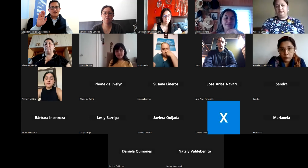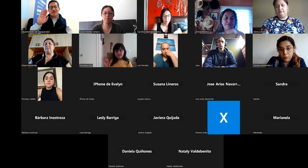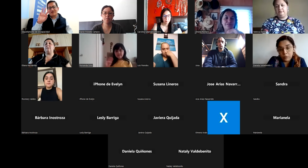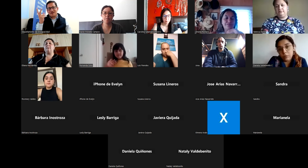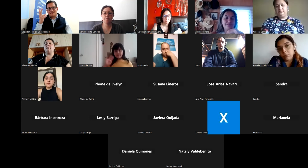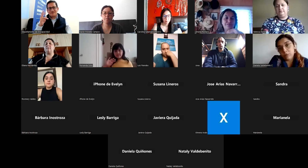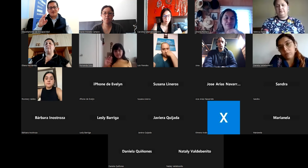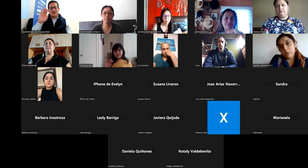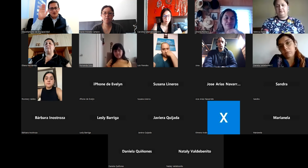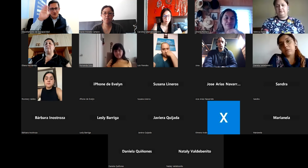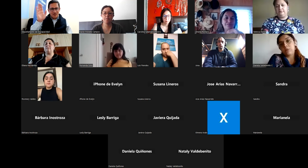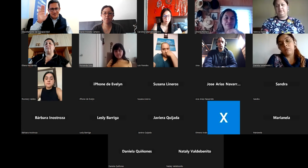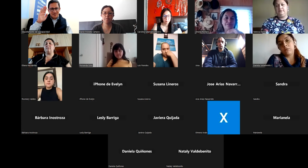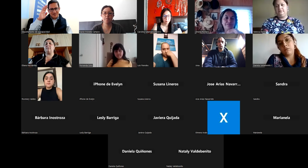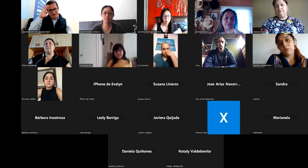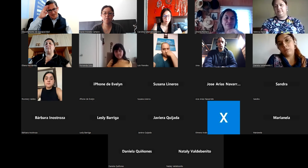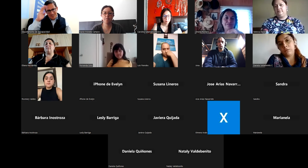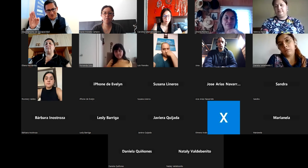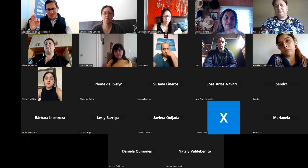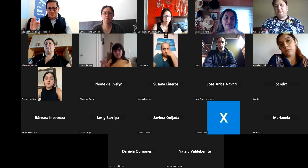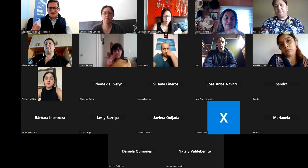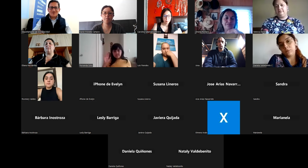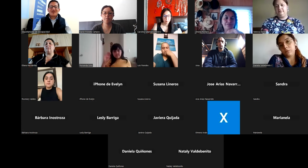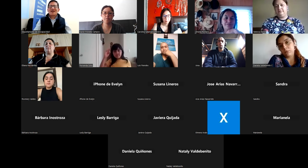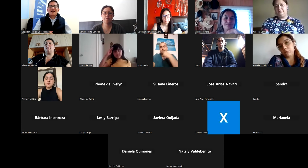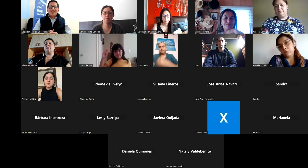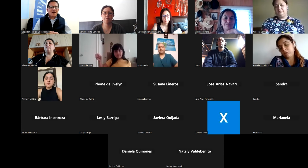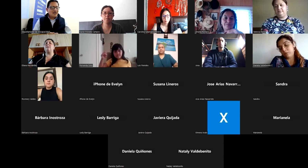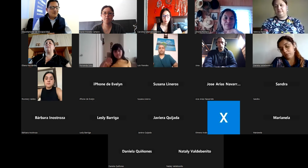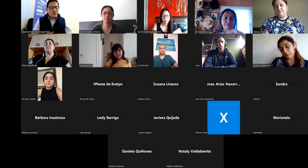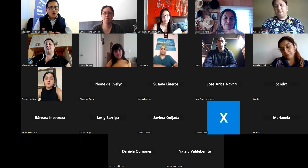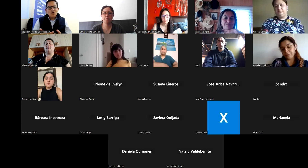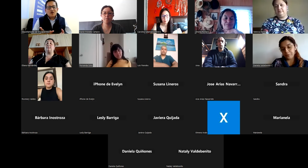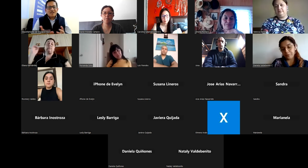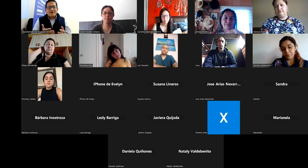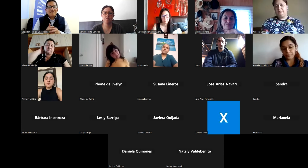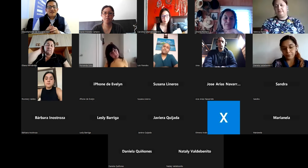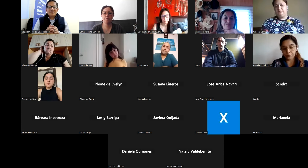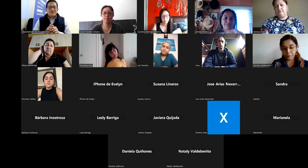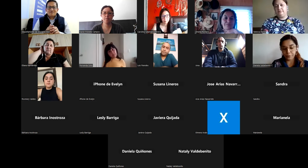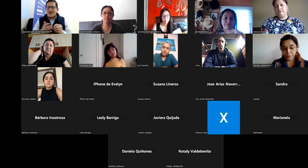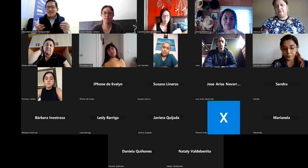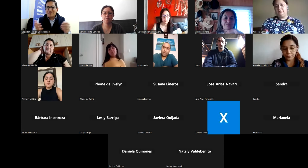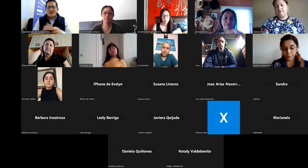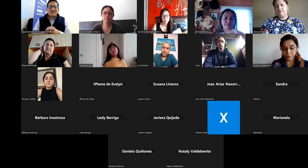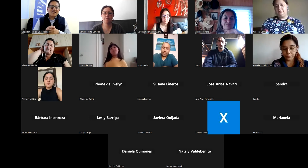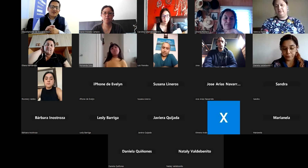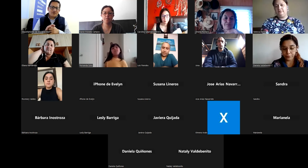dicen al revés hola así y chao así ¿cómo sabe la diferencia? hay que adaptarse a la región